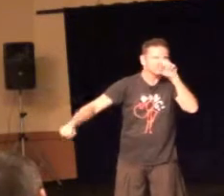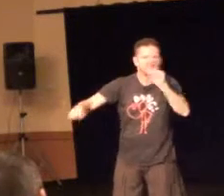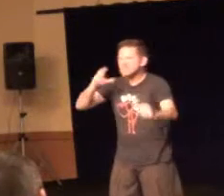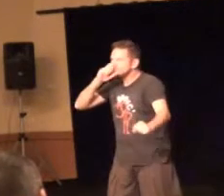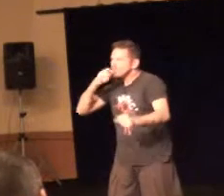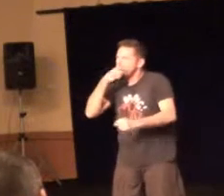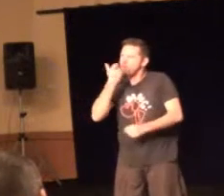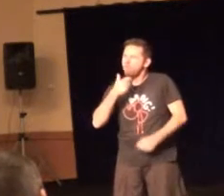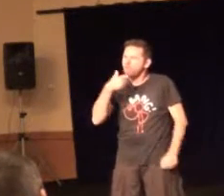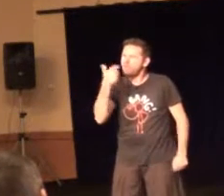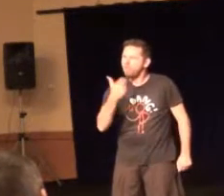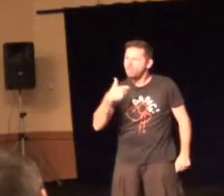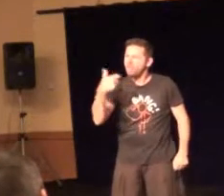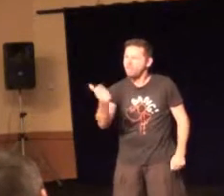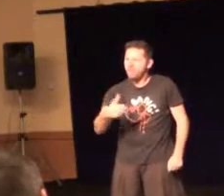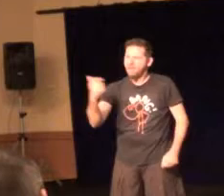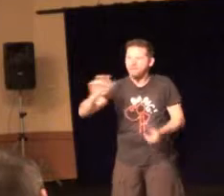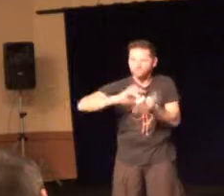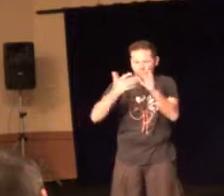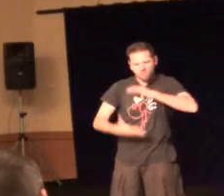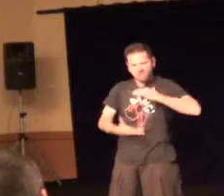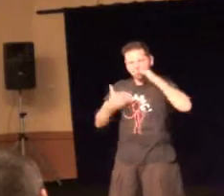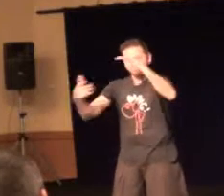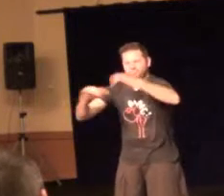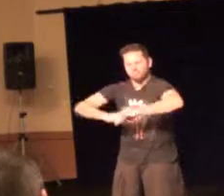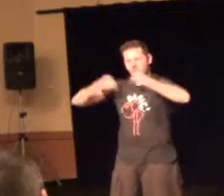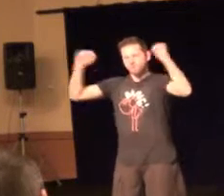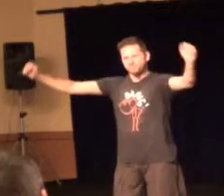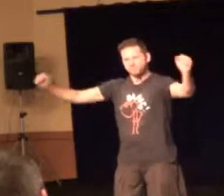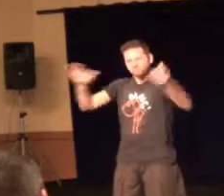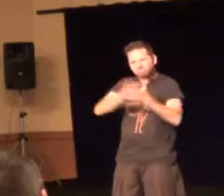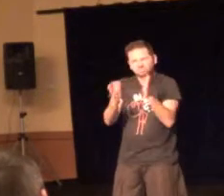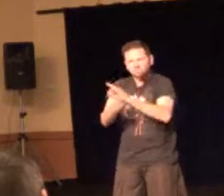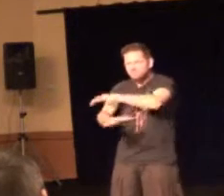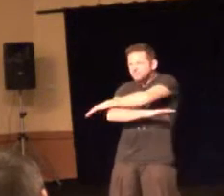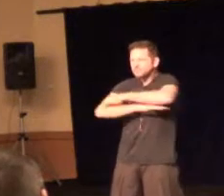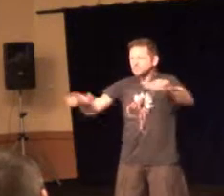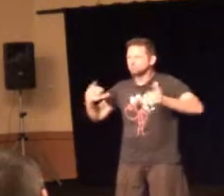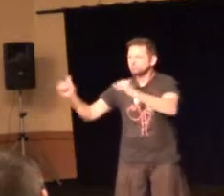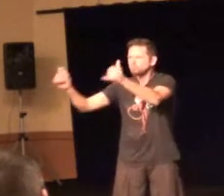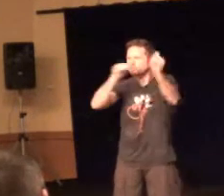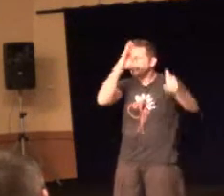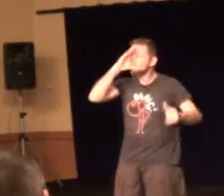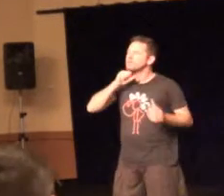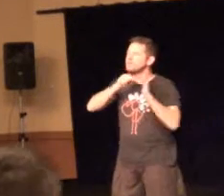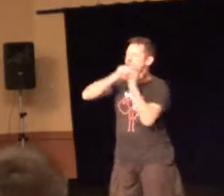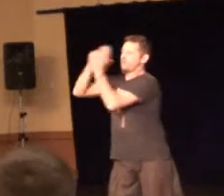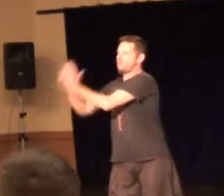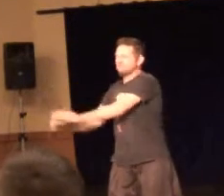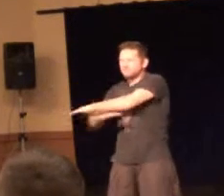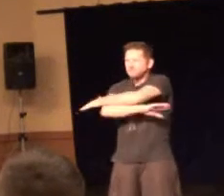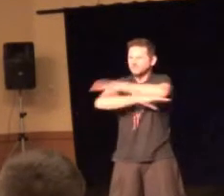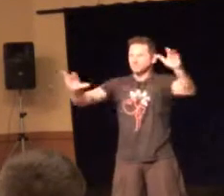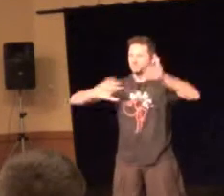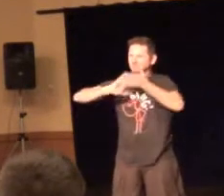déballe tout, on ne mise plus, on ne joue plus, on ne joue plus avec le hasard, on déballe tout.